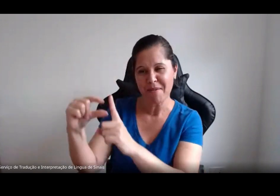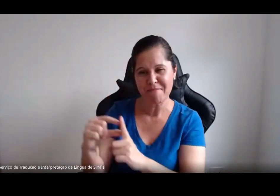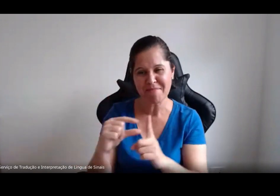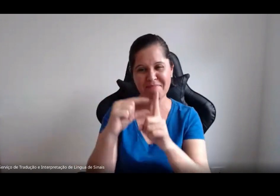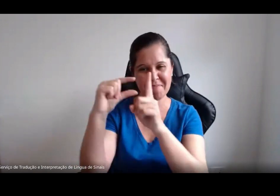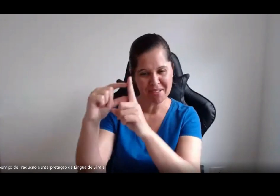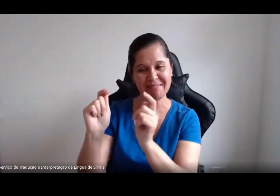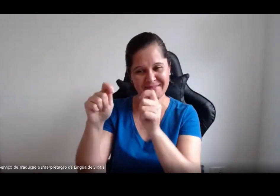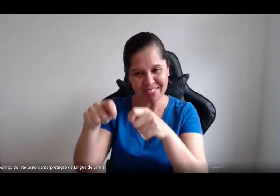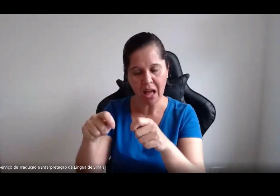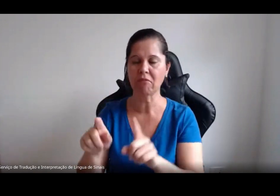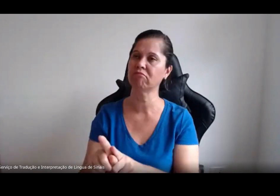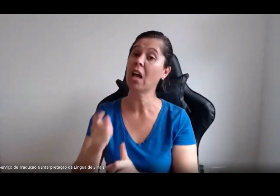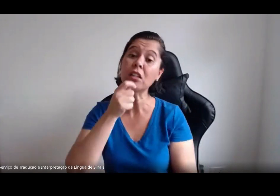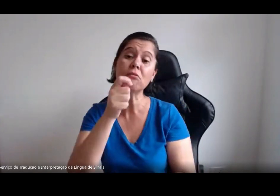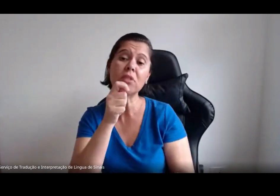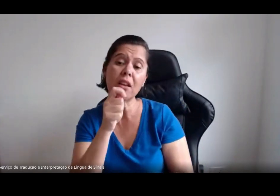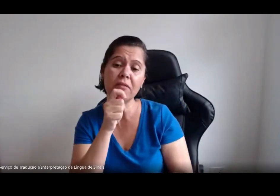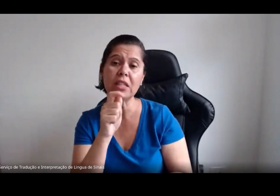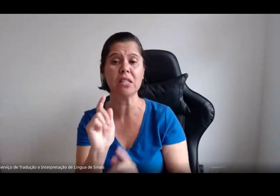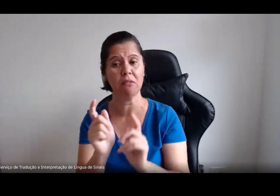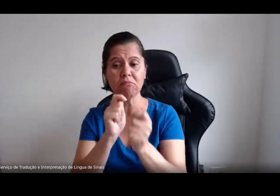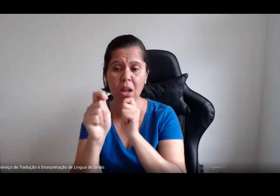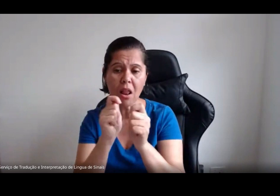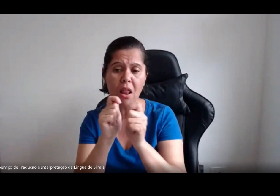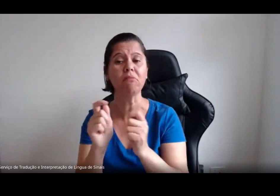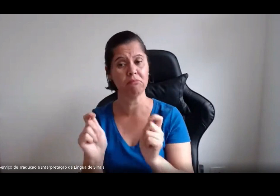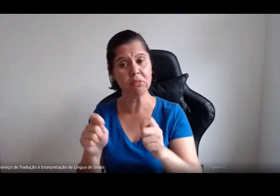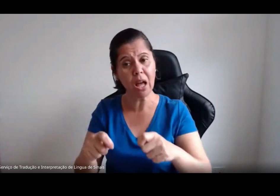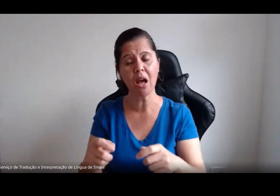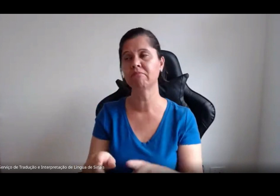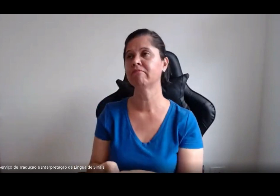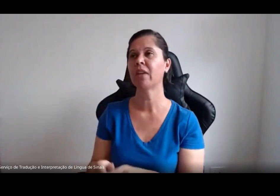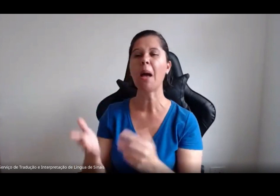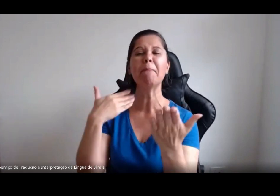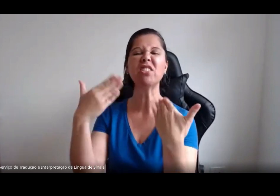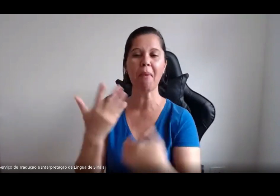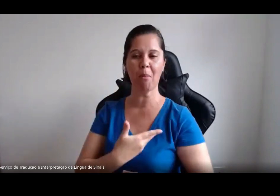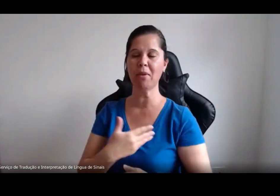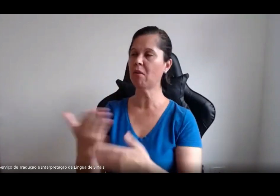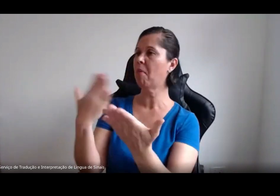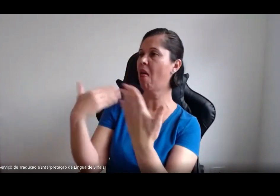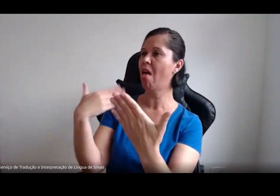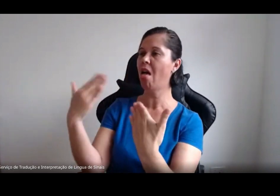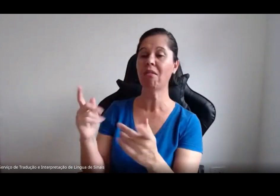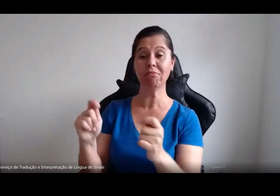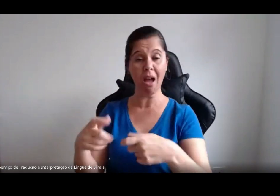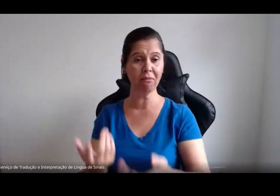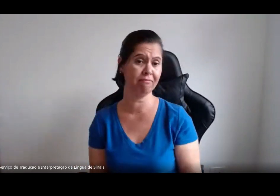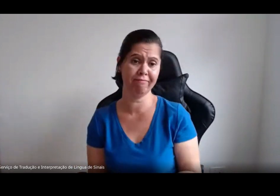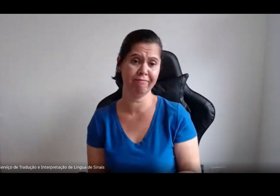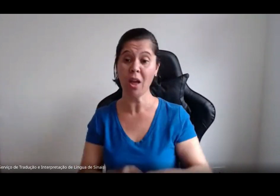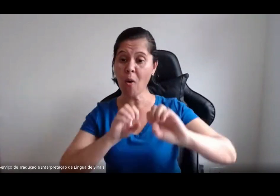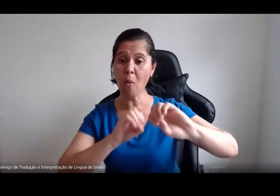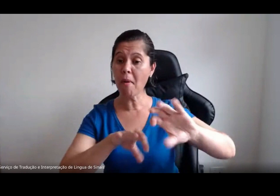no decorrer de uma entrevista, uma conversa entre amigos, né? É um mundo,